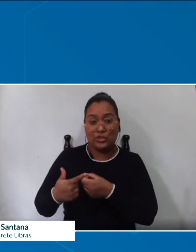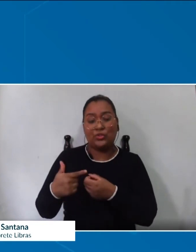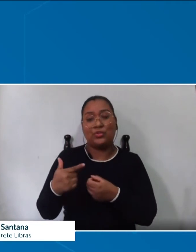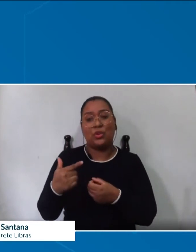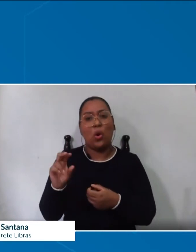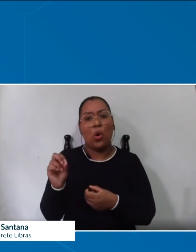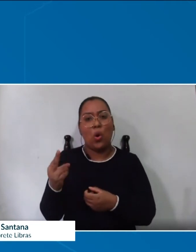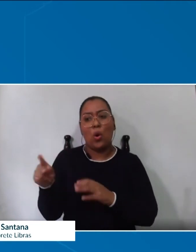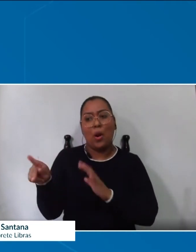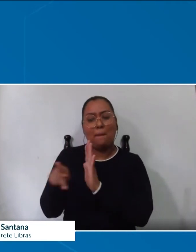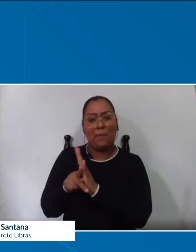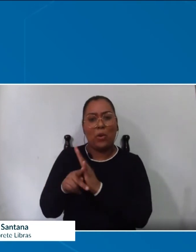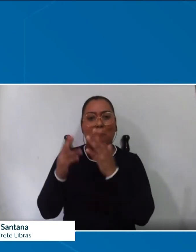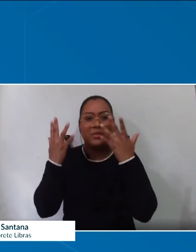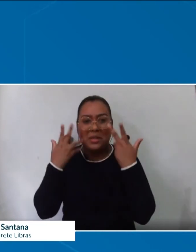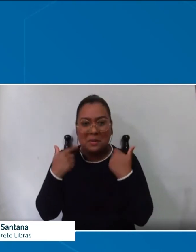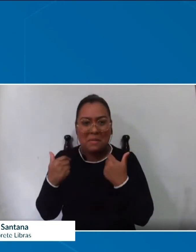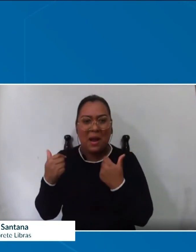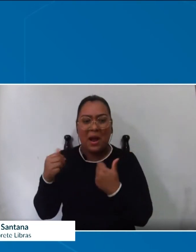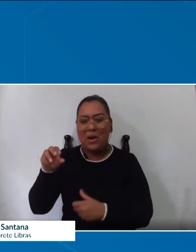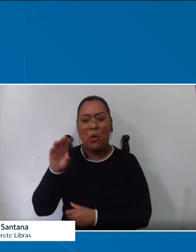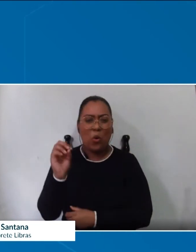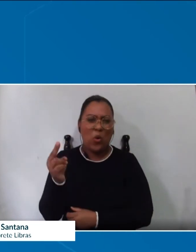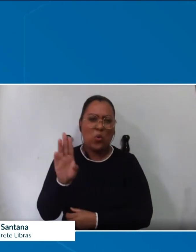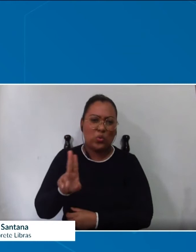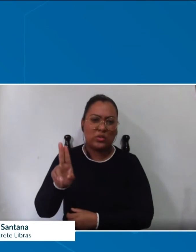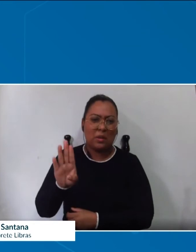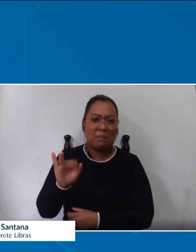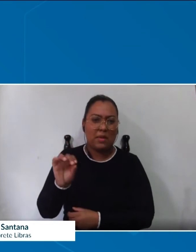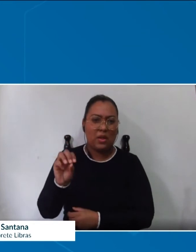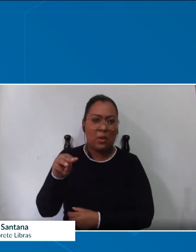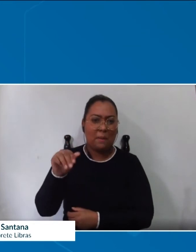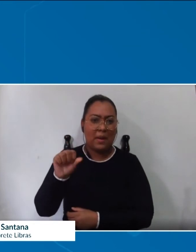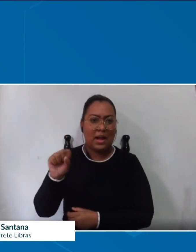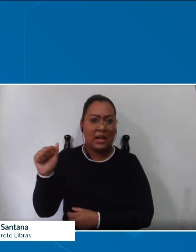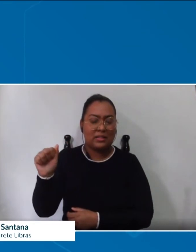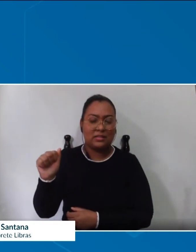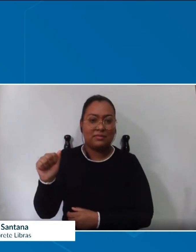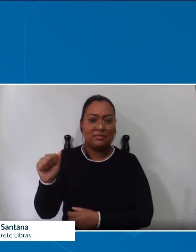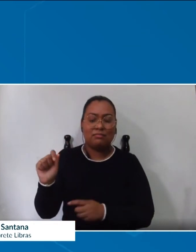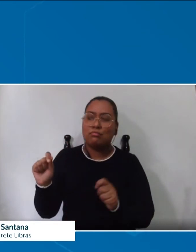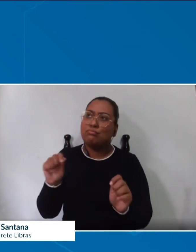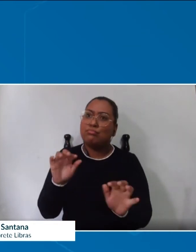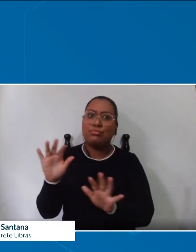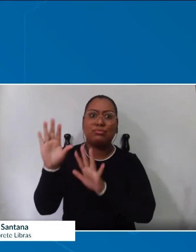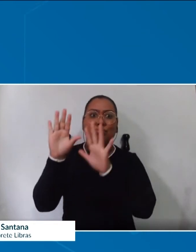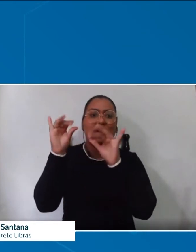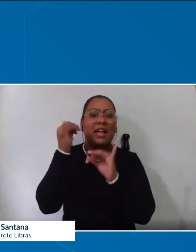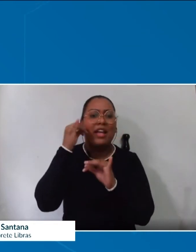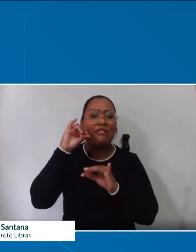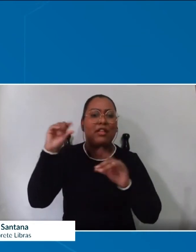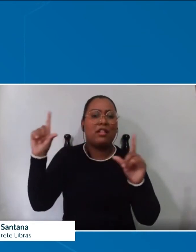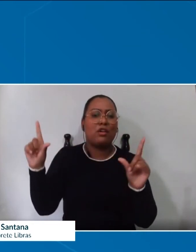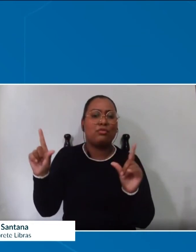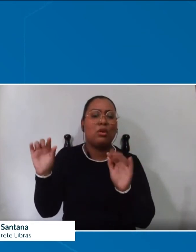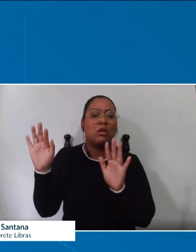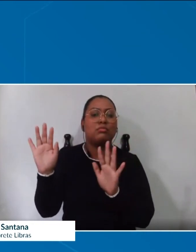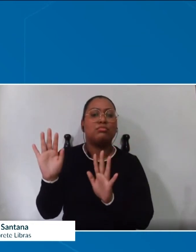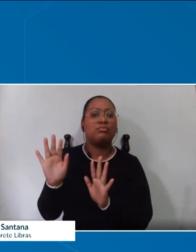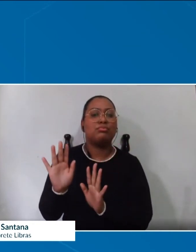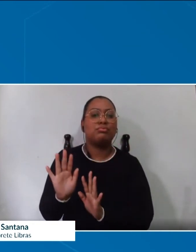é derivado da biomassa, você já está evitando essas emissões. E isso